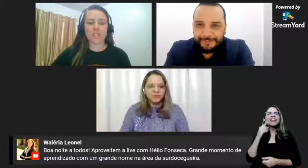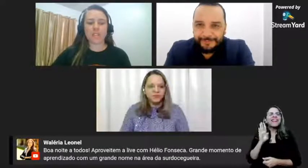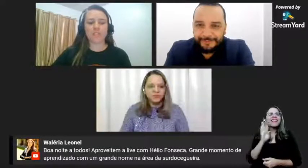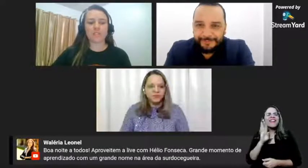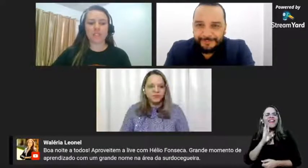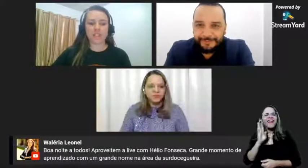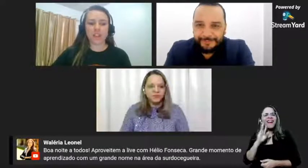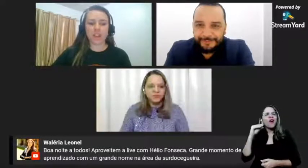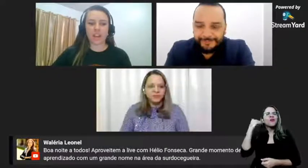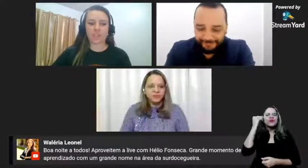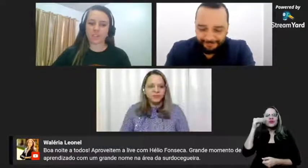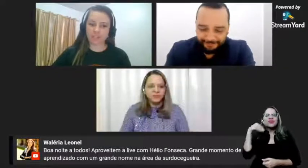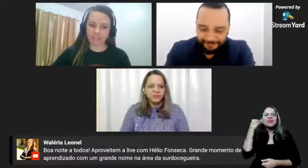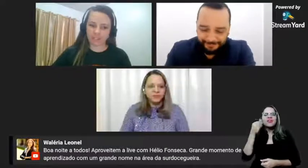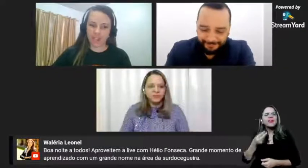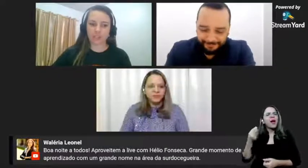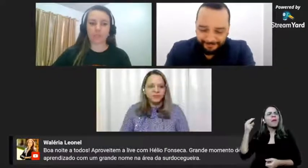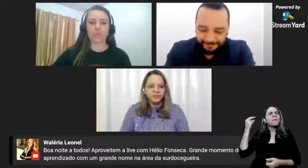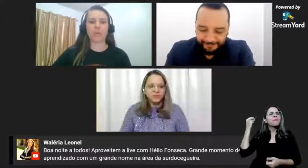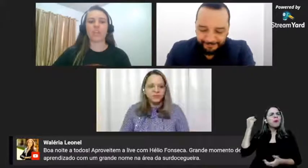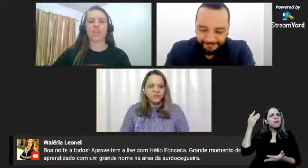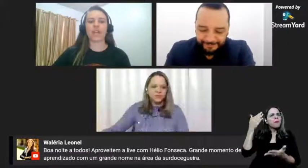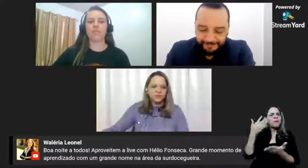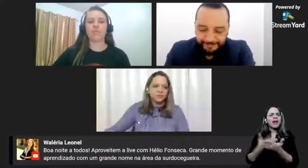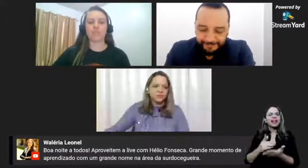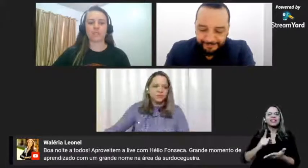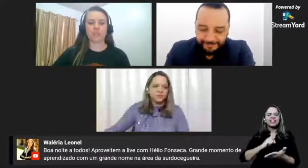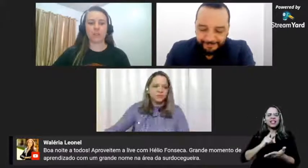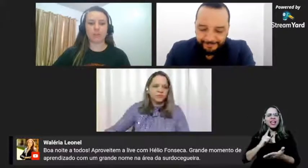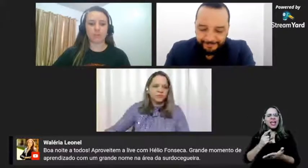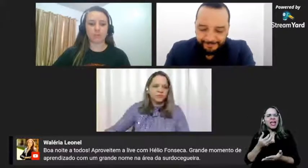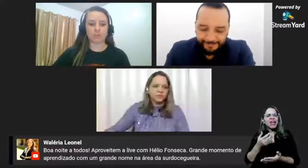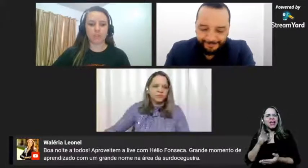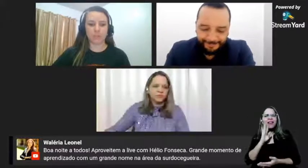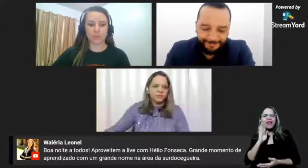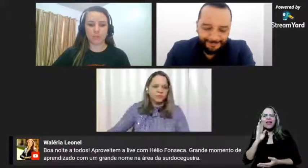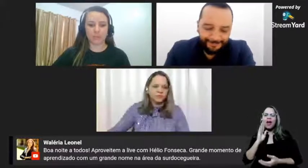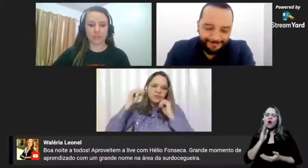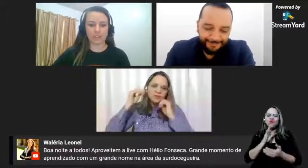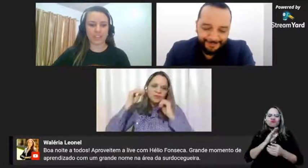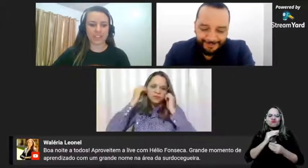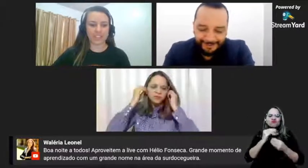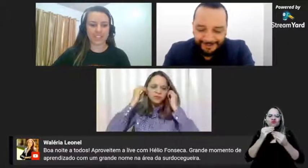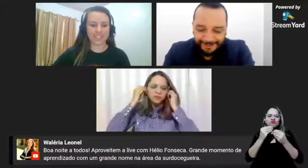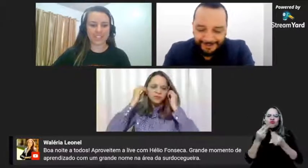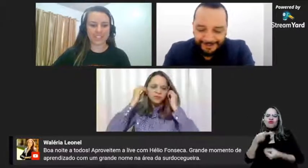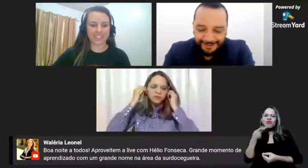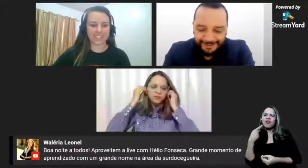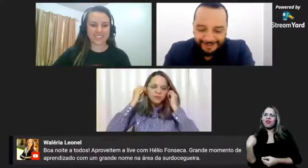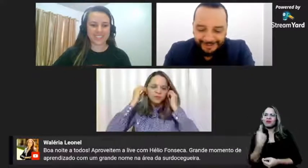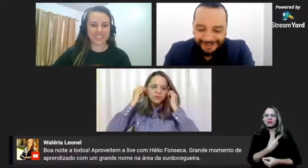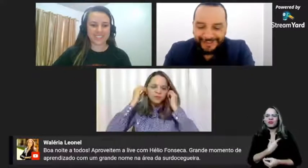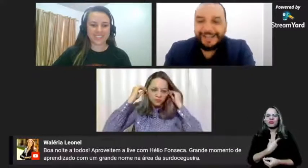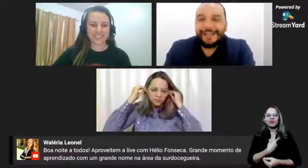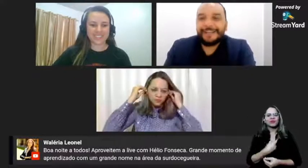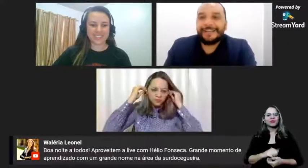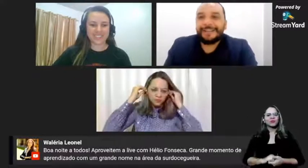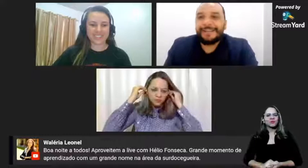sua experiência aí, você considera válido compartilhar para os nossos alunos do curso de psicopedagogia?